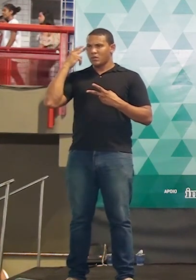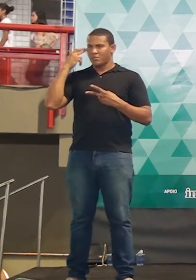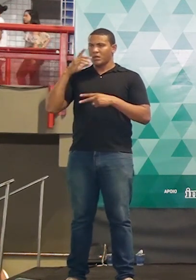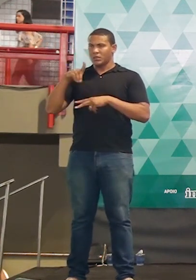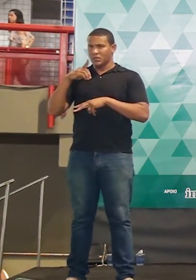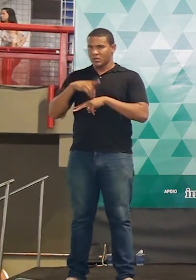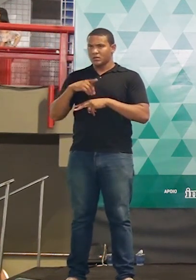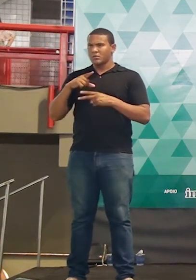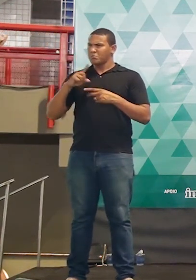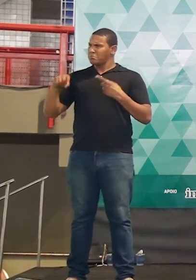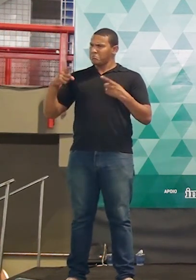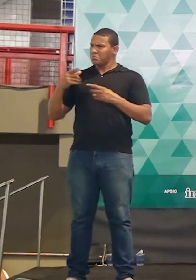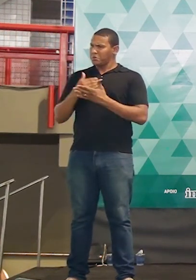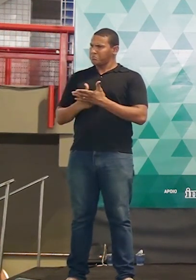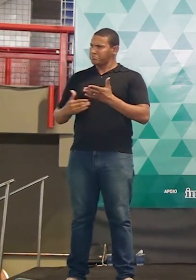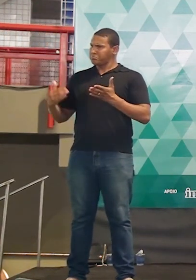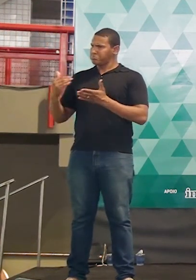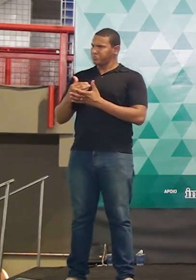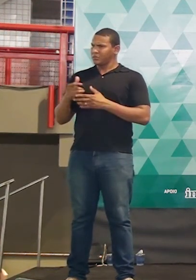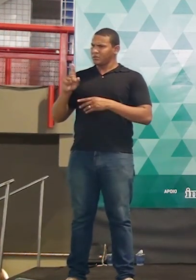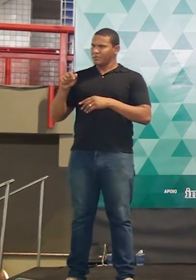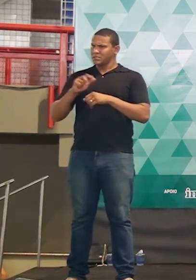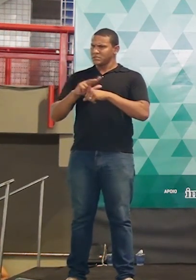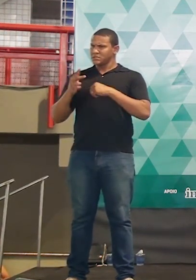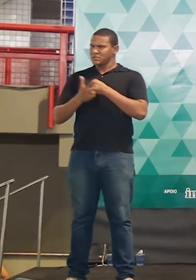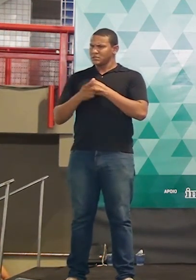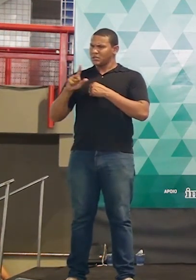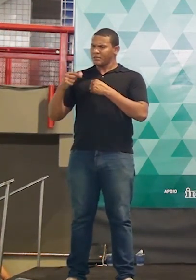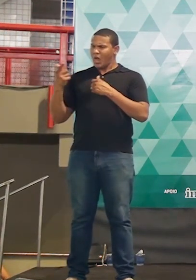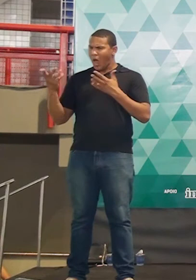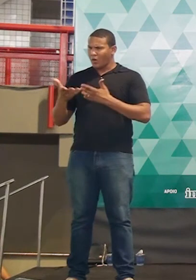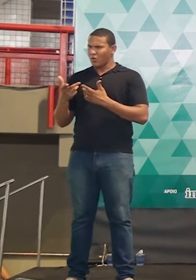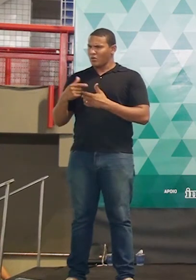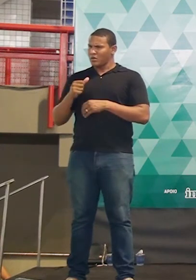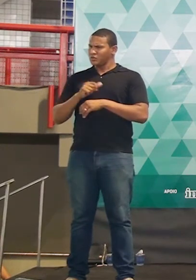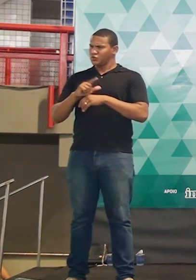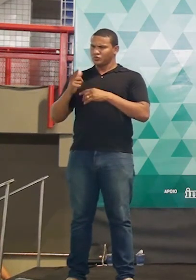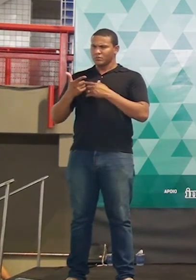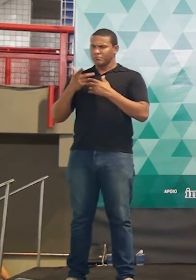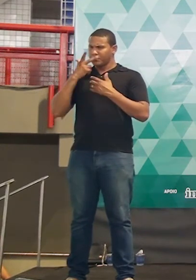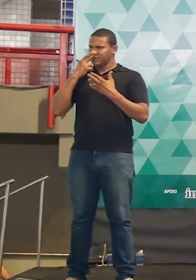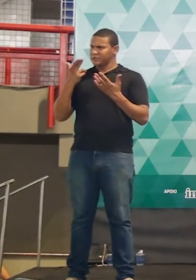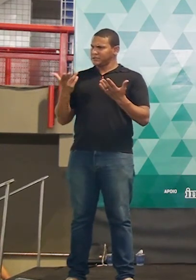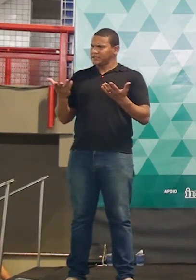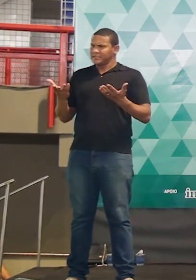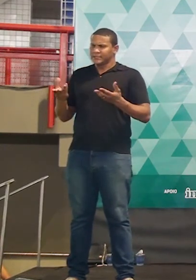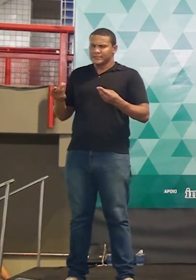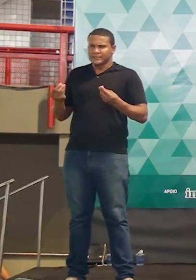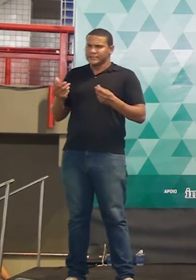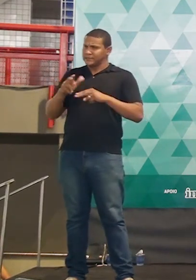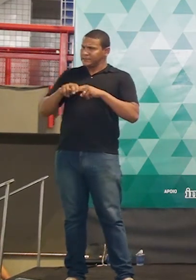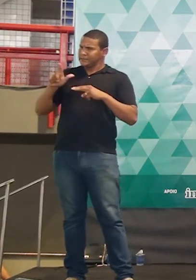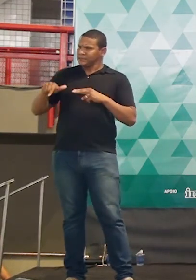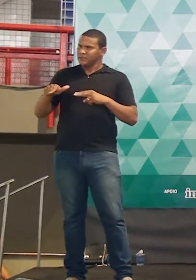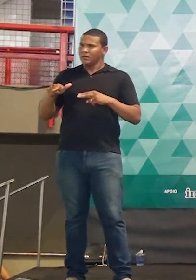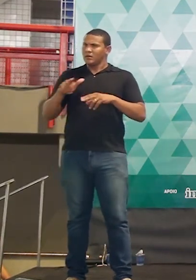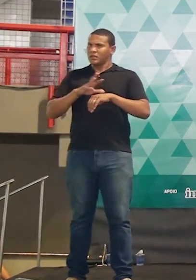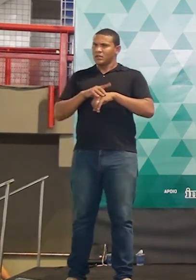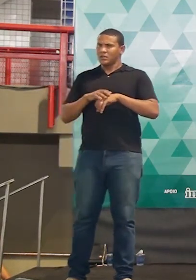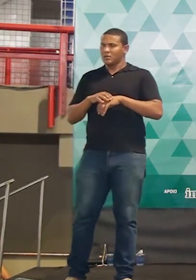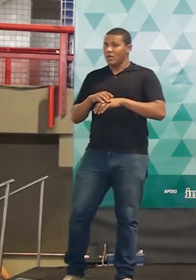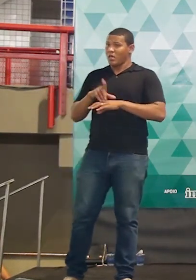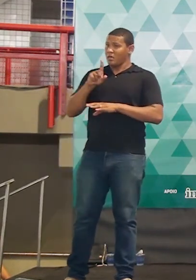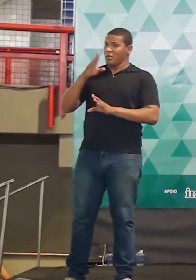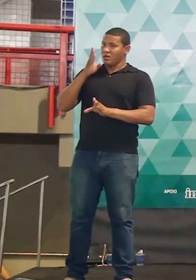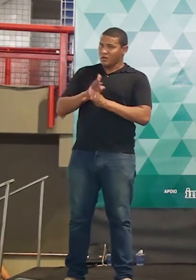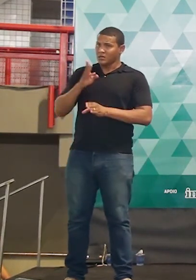mosquito se potencializou, gerou a zika e agora a chikungunya, tá? Então é mais ou menos isso. Isso é causa